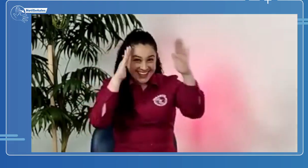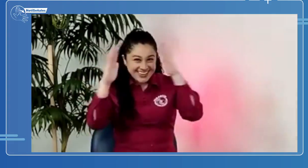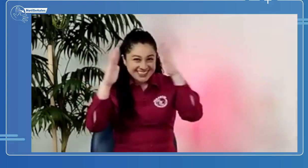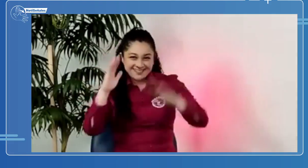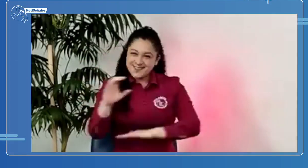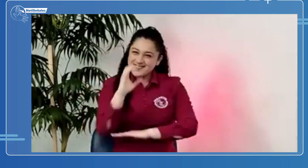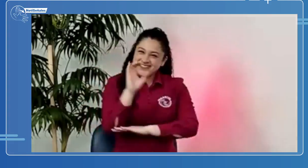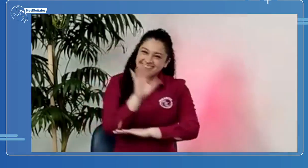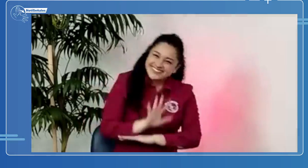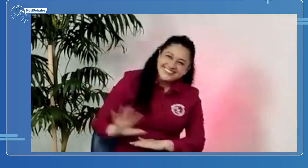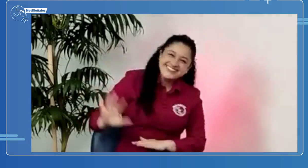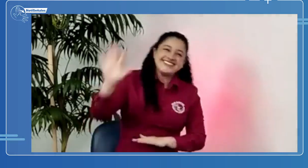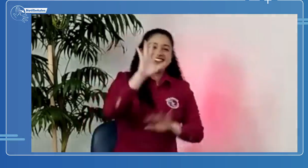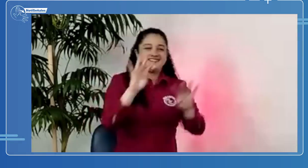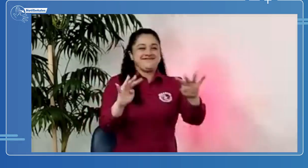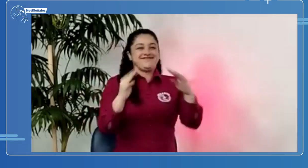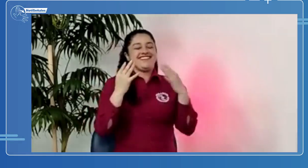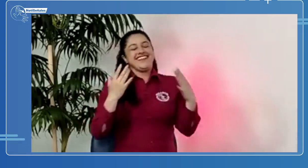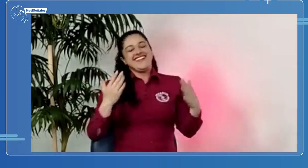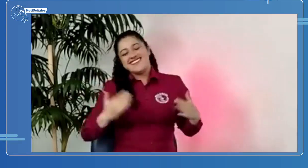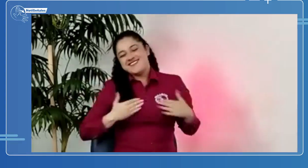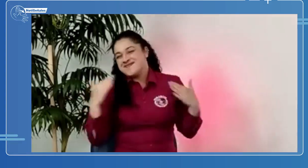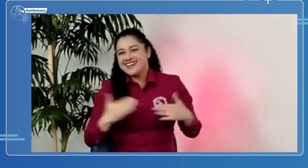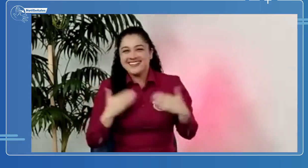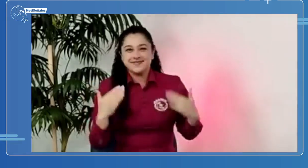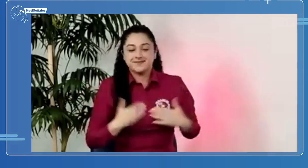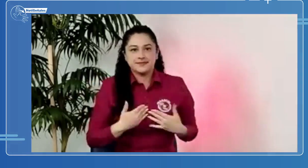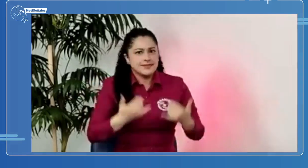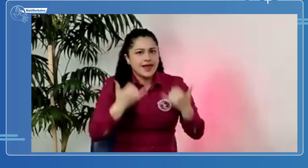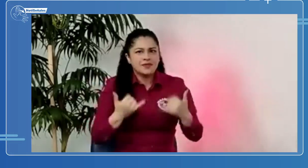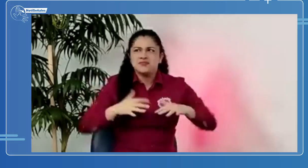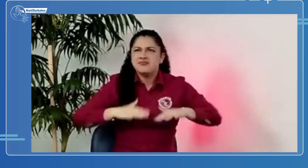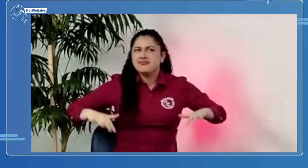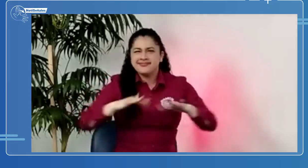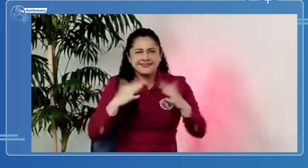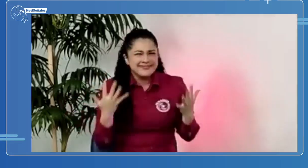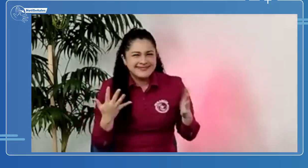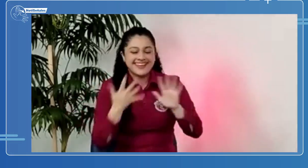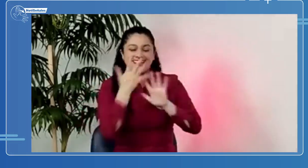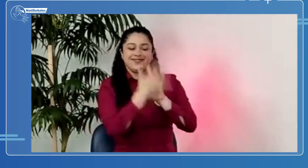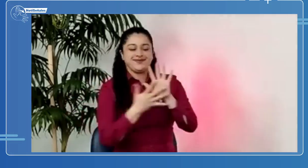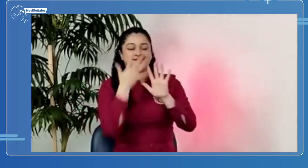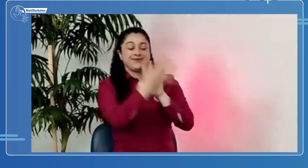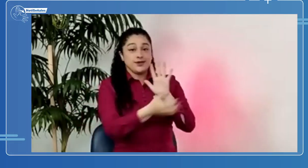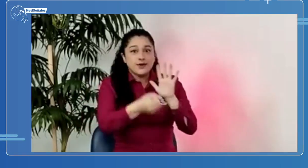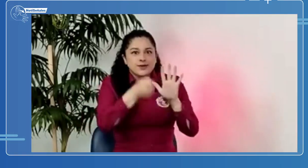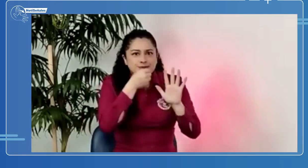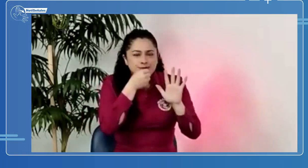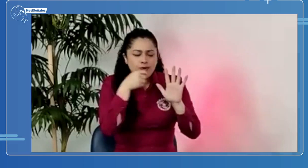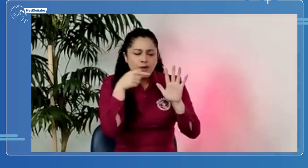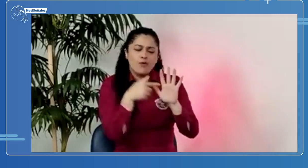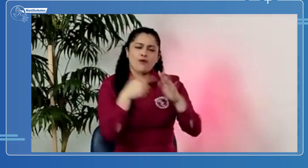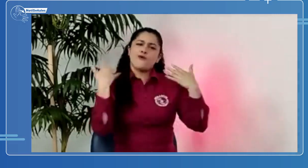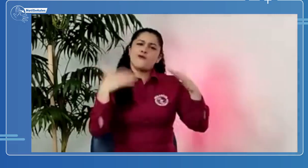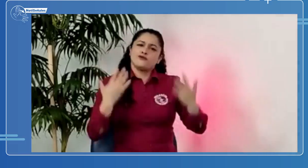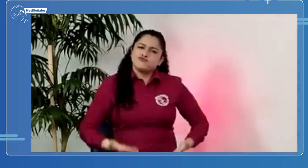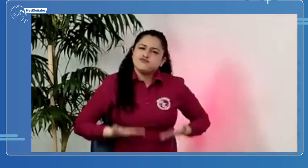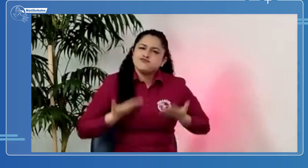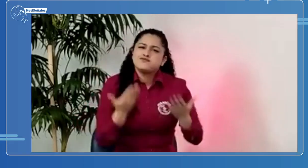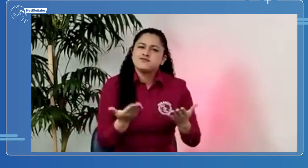Hola a todos, a todas las personas que nos ven en Colombia, estamos muy contentos de que estén aquí. Estamos aquí en